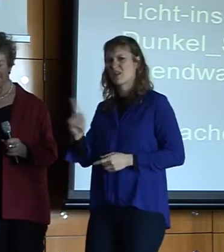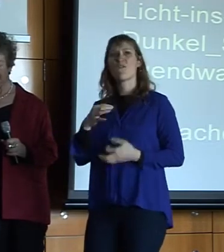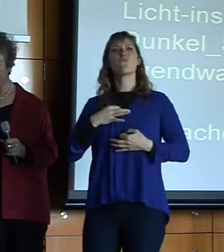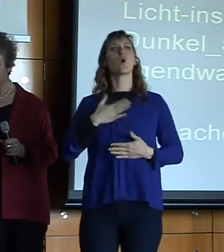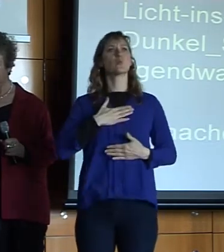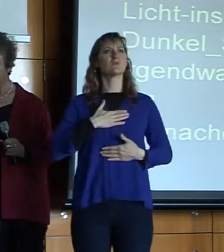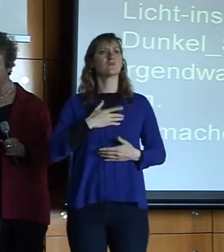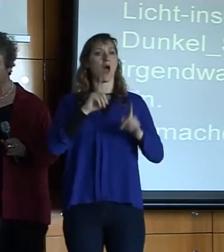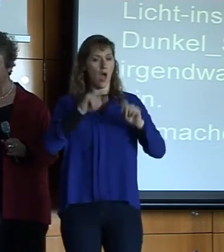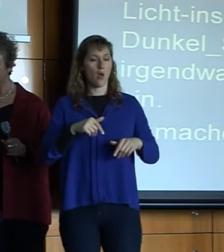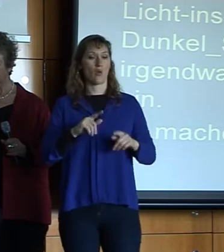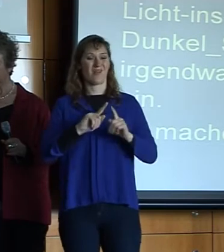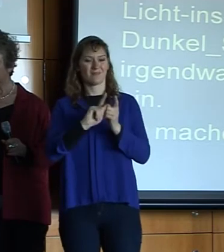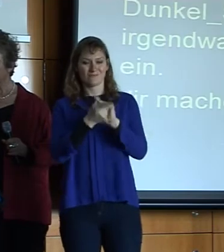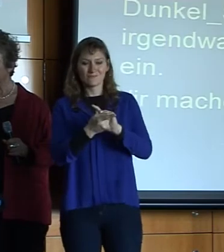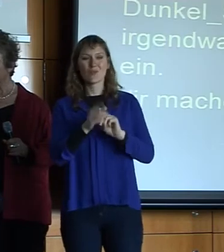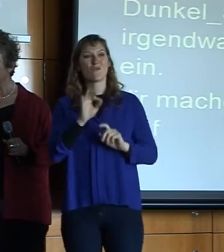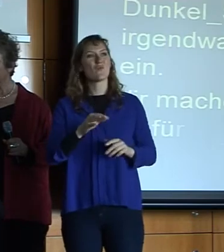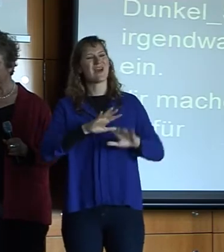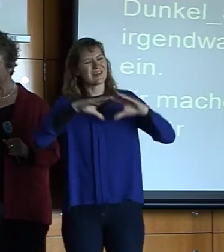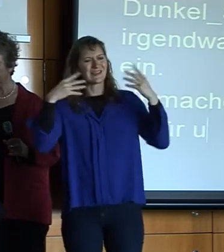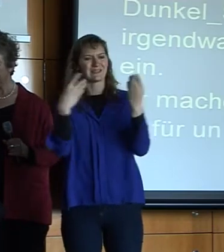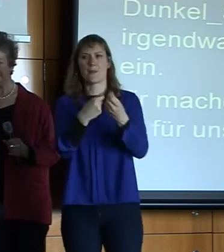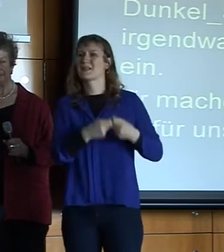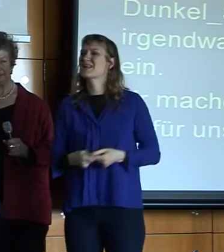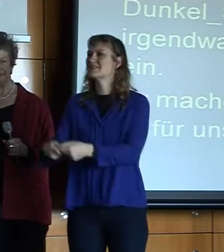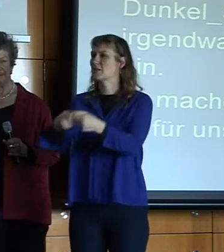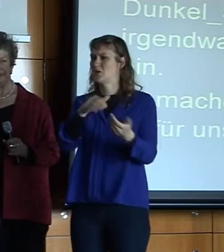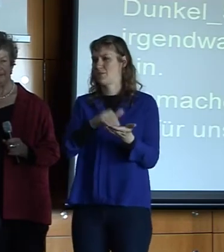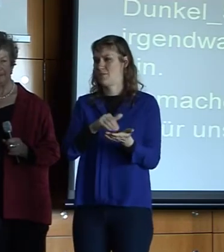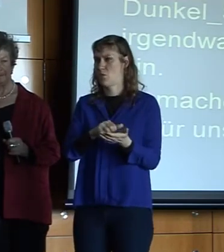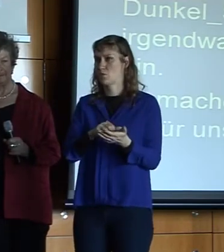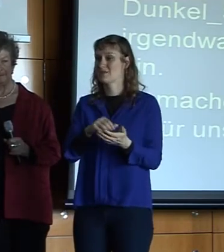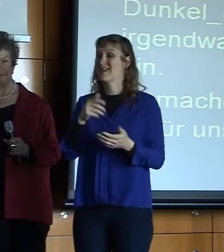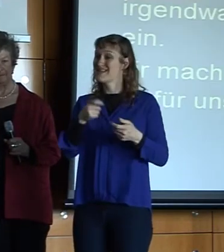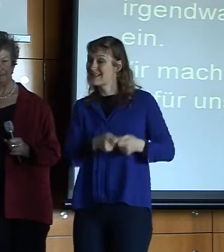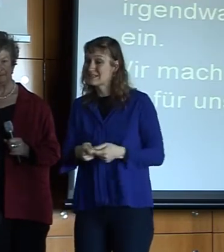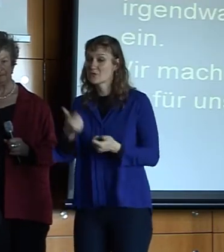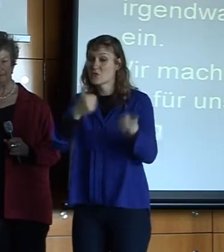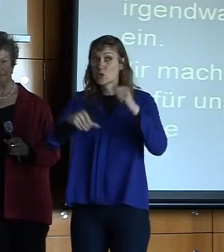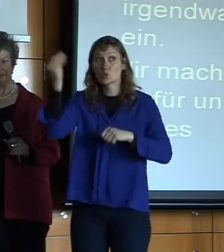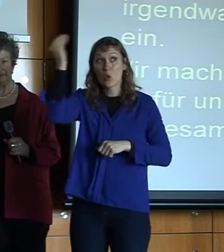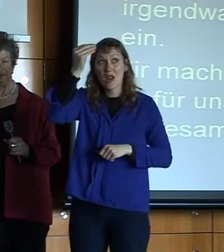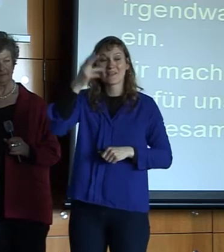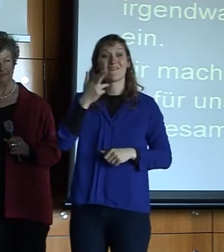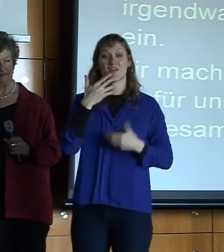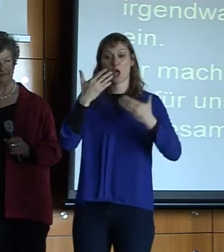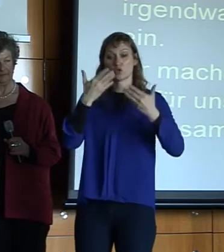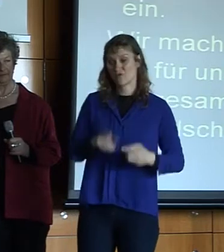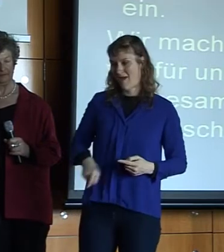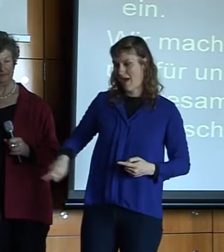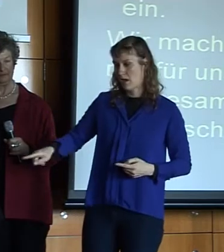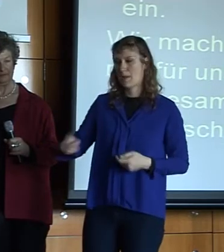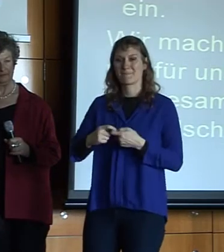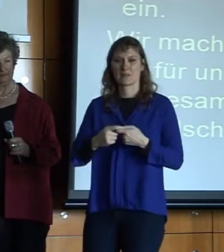machen das durchaus auch für die gesamte Gesellschaft. Weil eine Gesellschaft, die lernt, dass sie ihre schwächsten Mitglieder, ob das